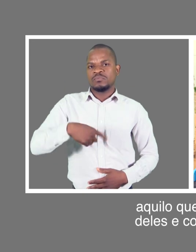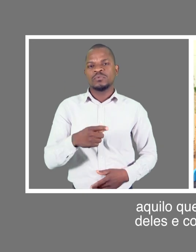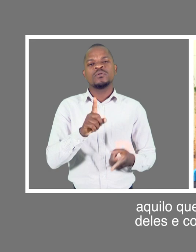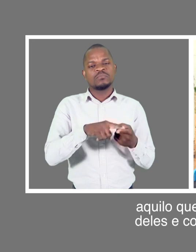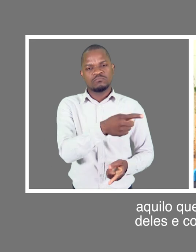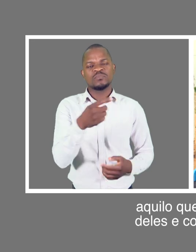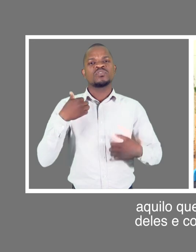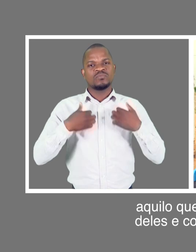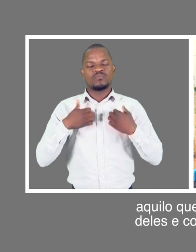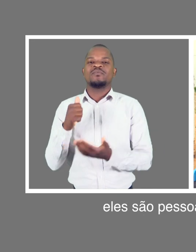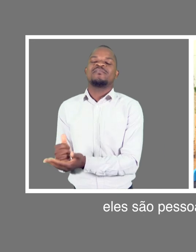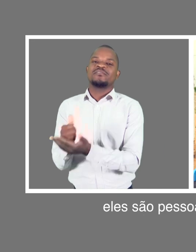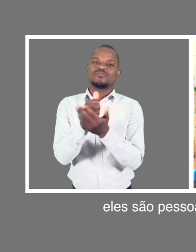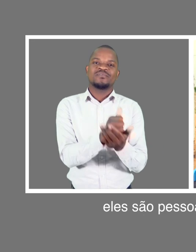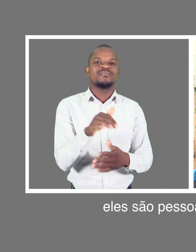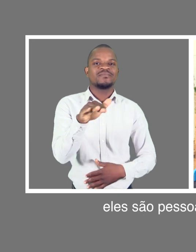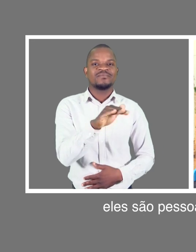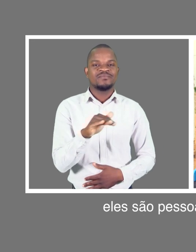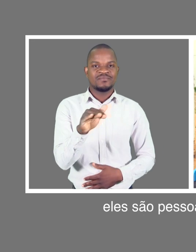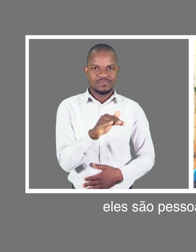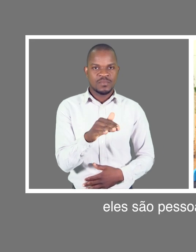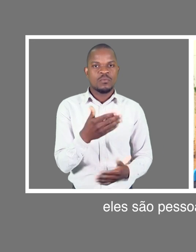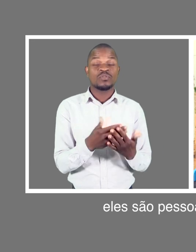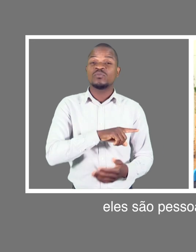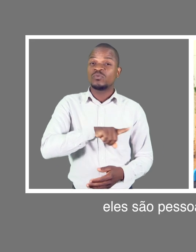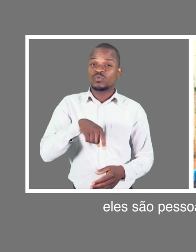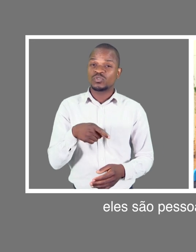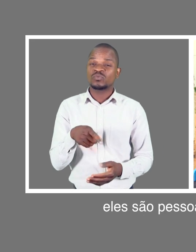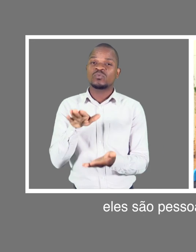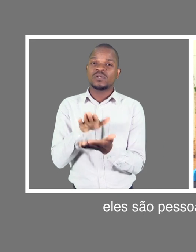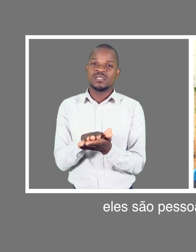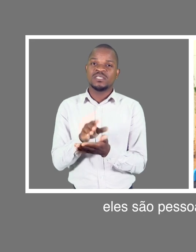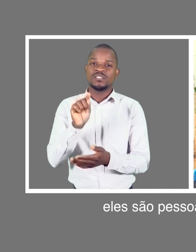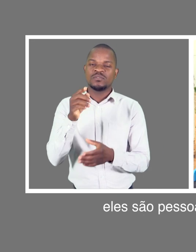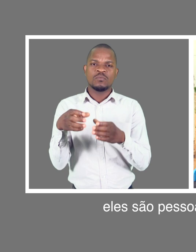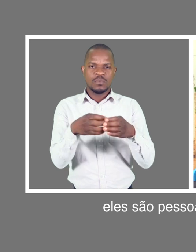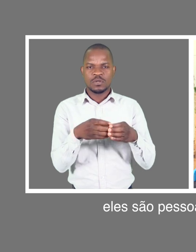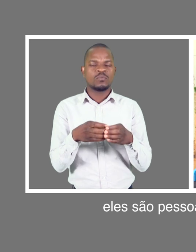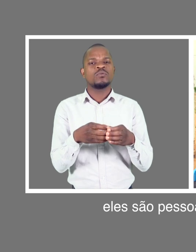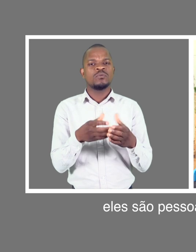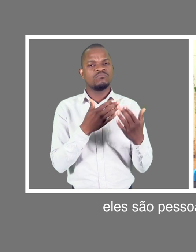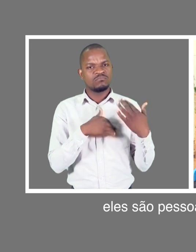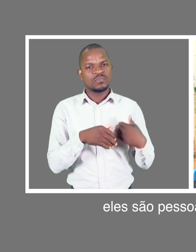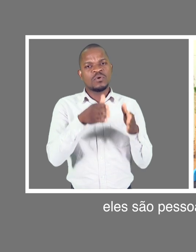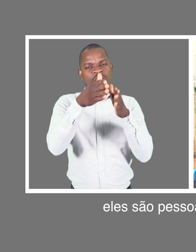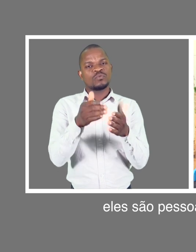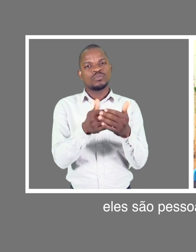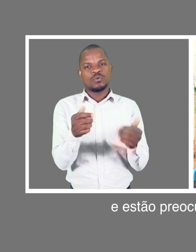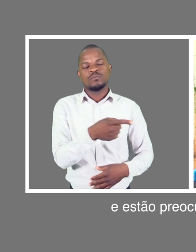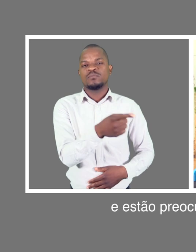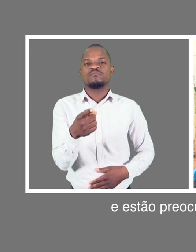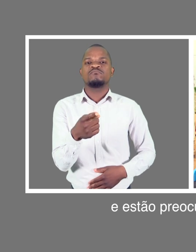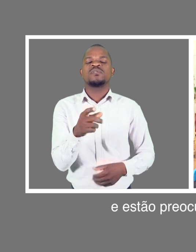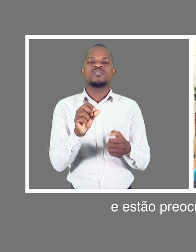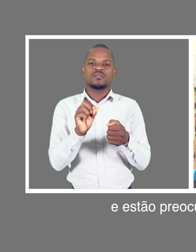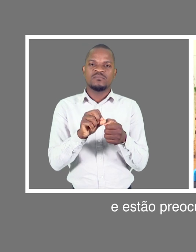é completamente diferente. Eles são pessoas, são... Em dias, são pessoas normais, são como nós,